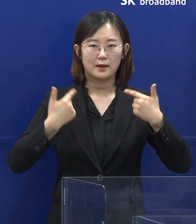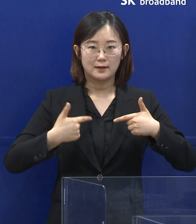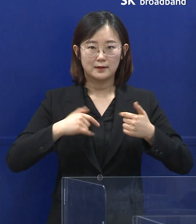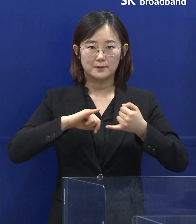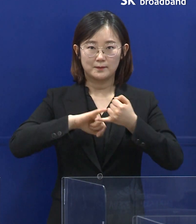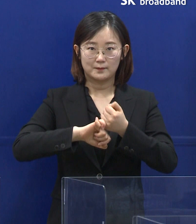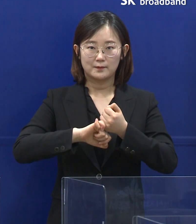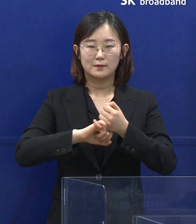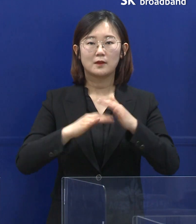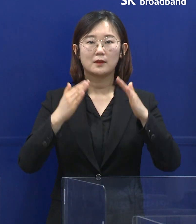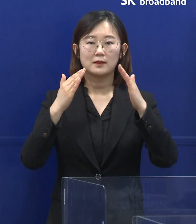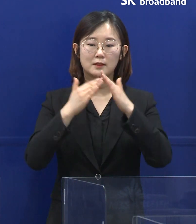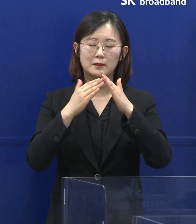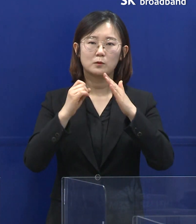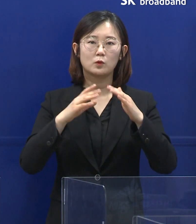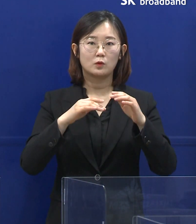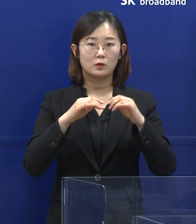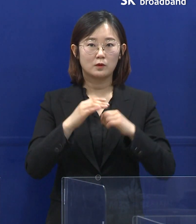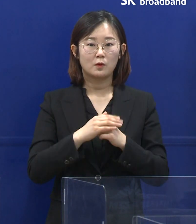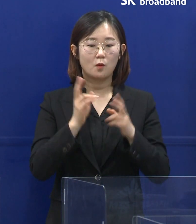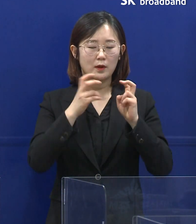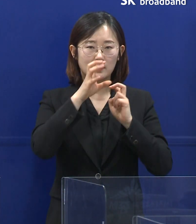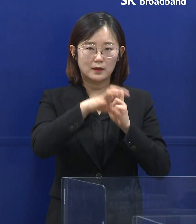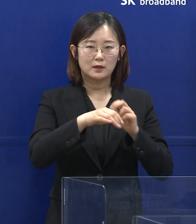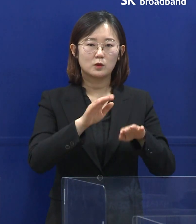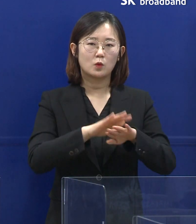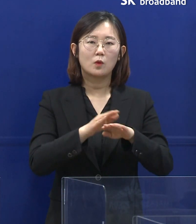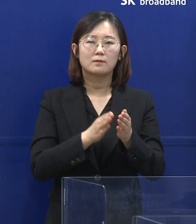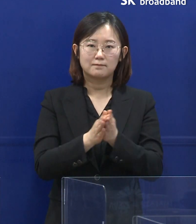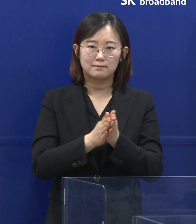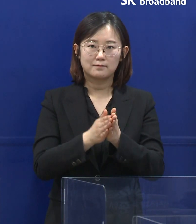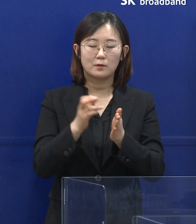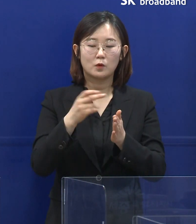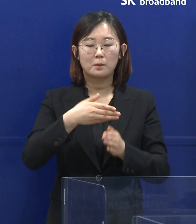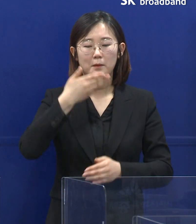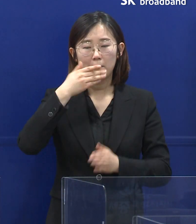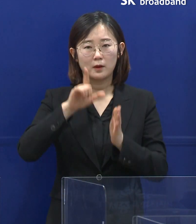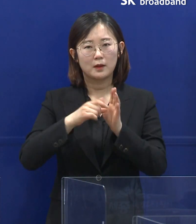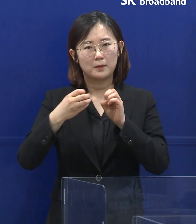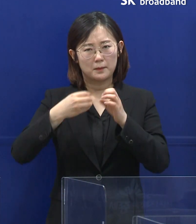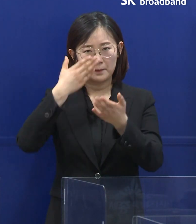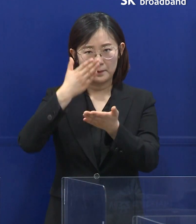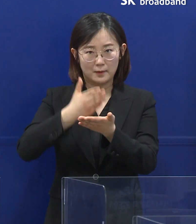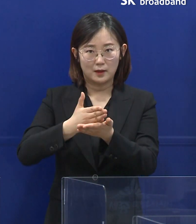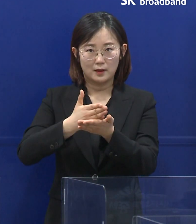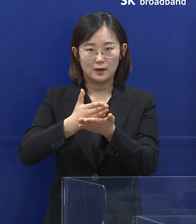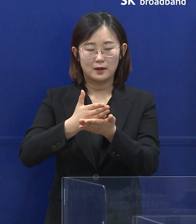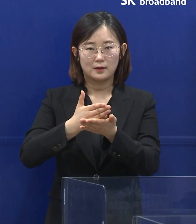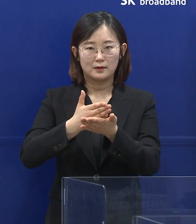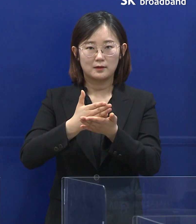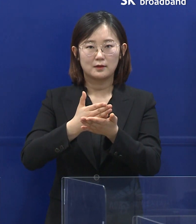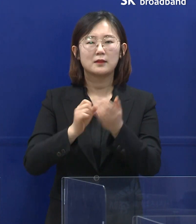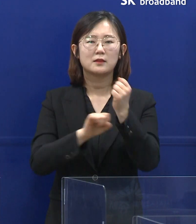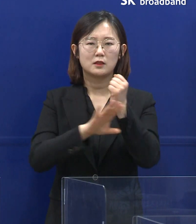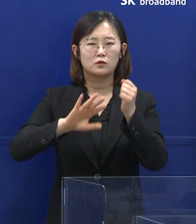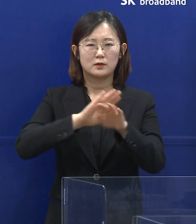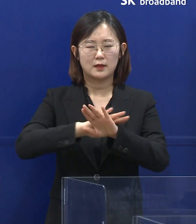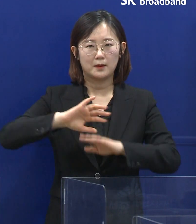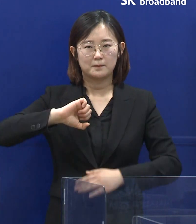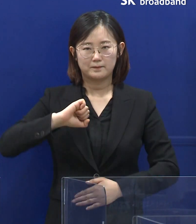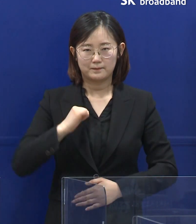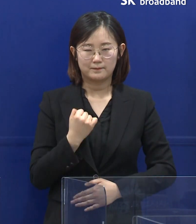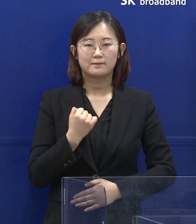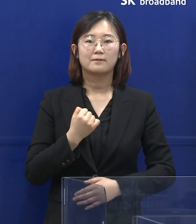가정과 직장에서 자주 손 식기 또 식사 중 대화 자재 든 방역 수칙을 철저히 준수해